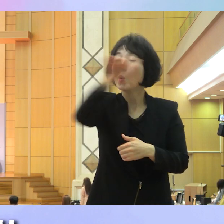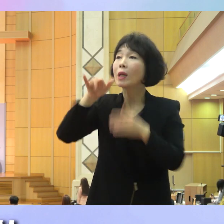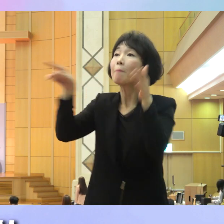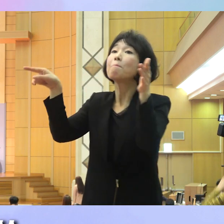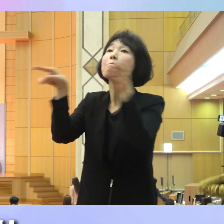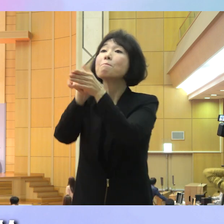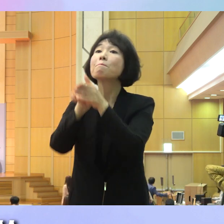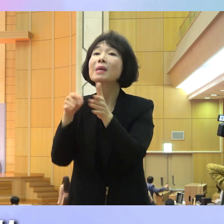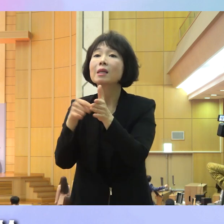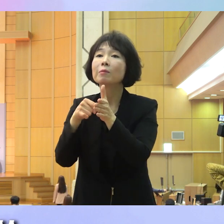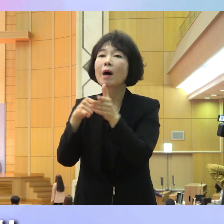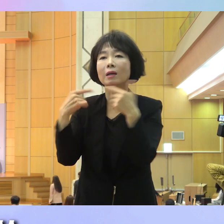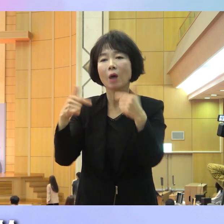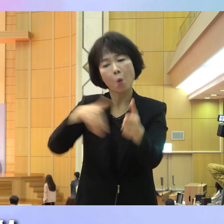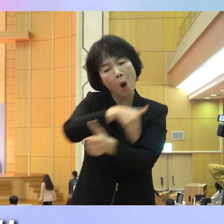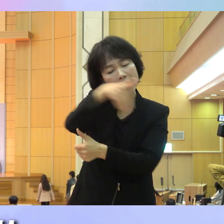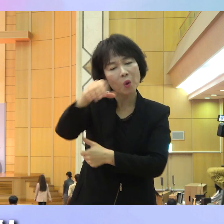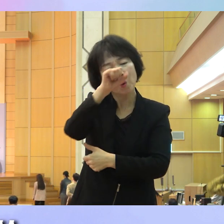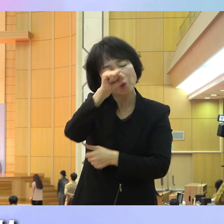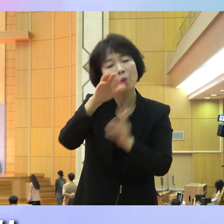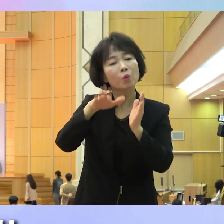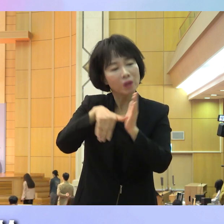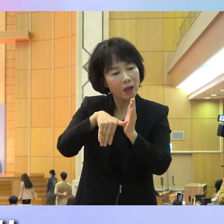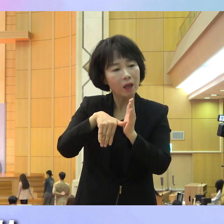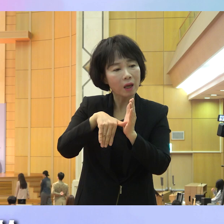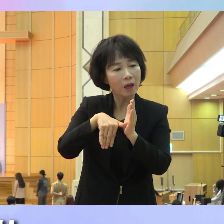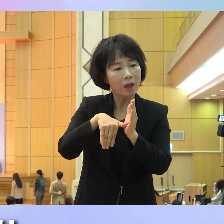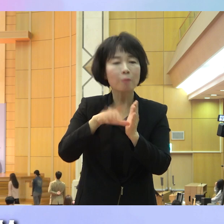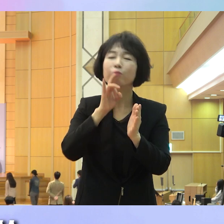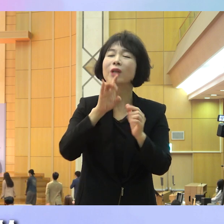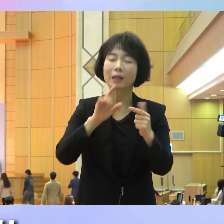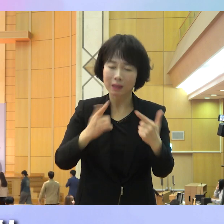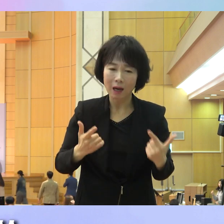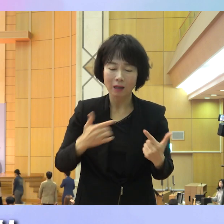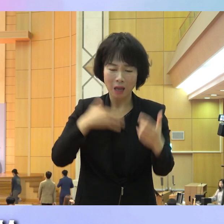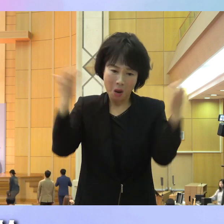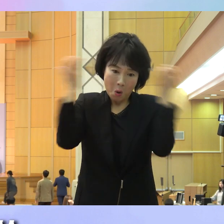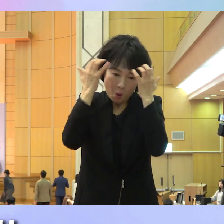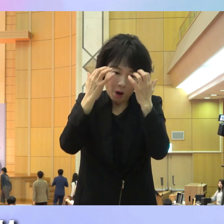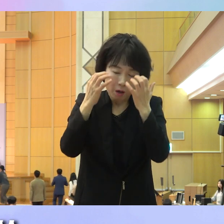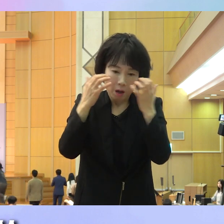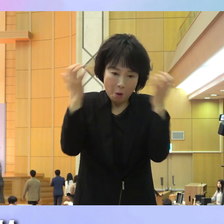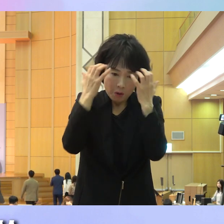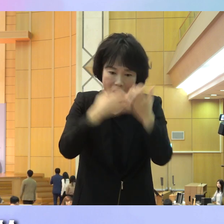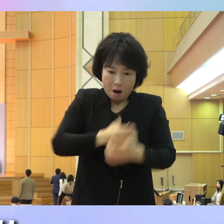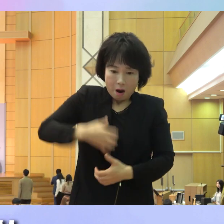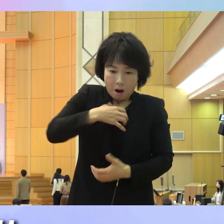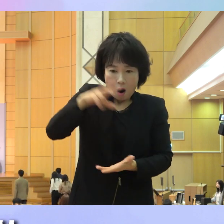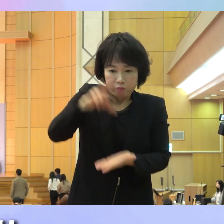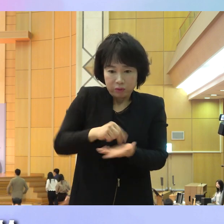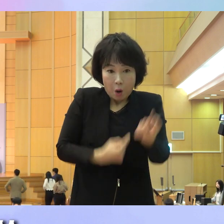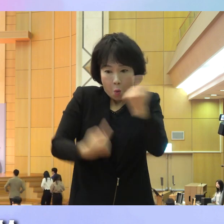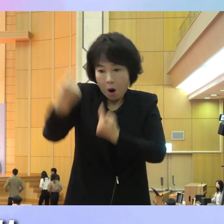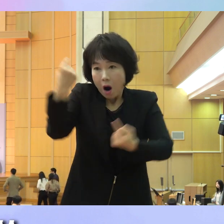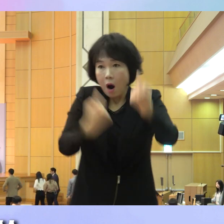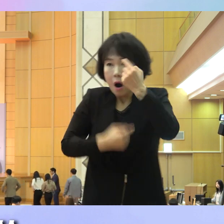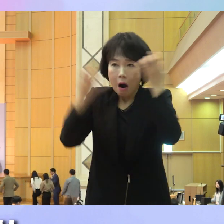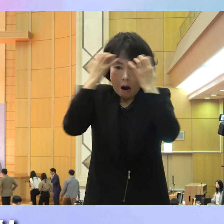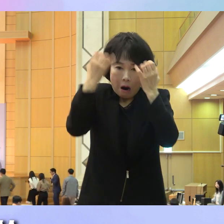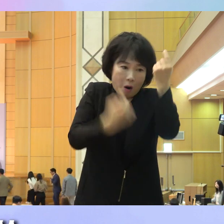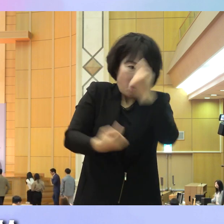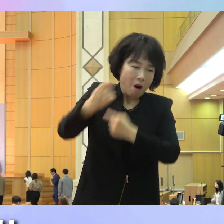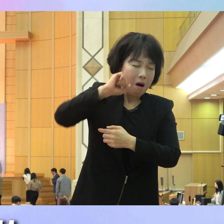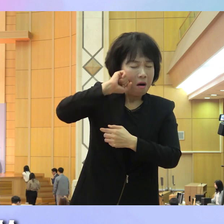신앙은 그렇습니다. 좋을 때 좋은 거는 누구나 다 좋겠지만은 나에게 고난이 다가오고 환난이 다가오고 문제가